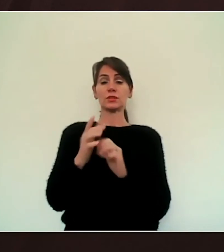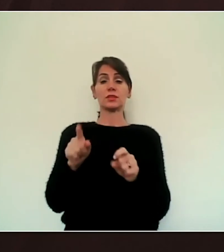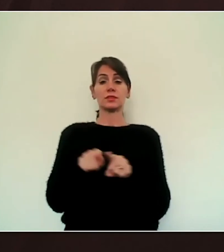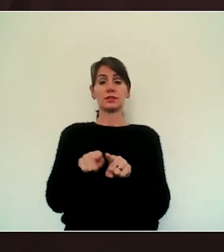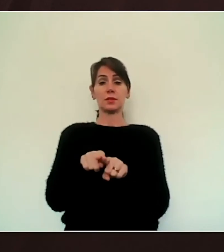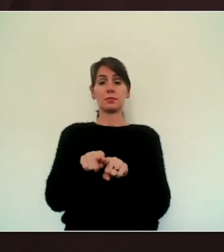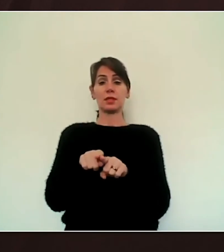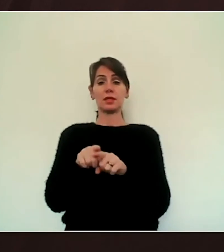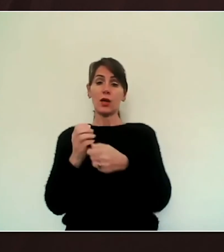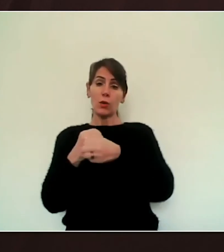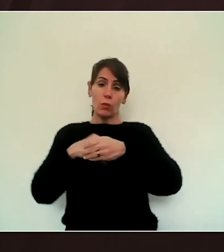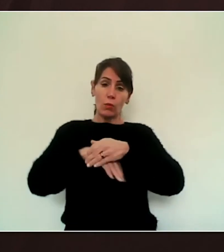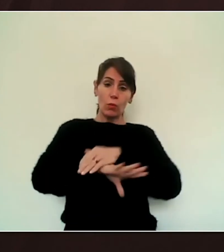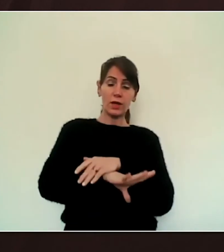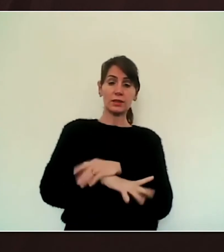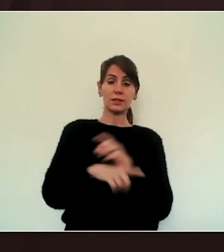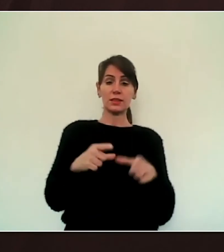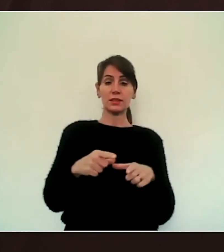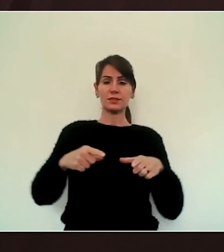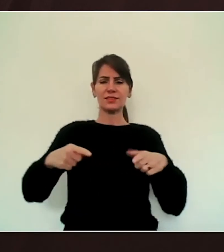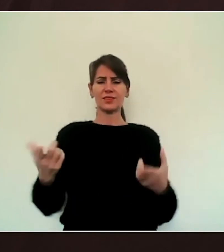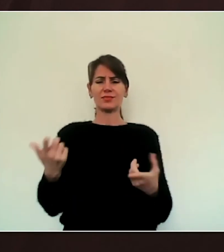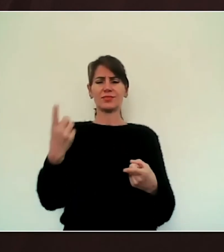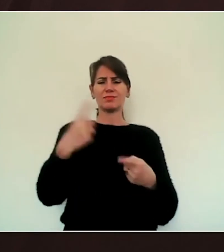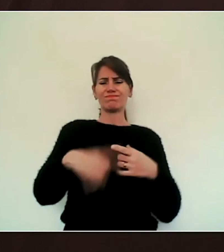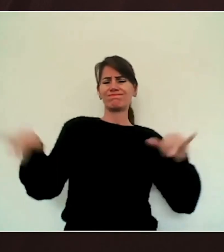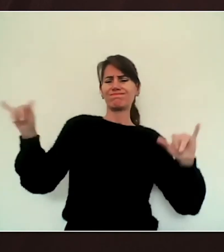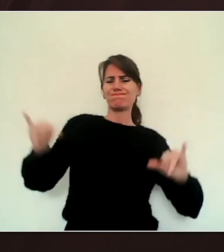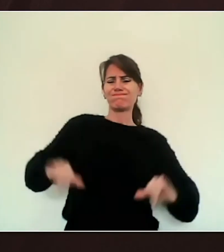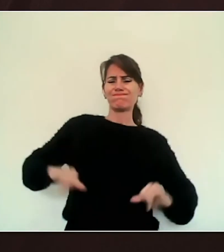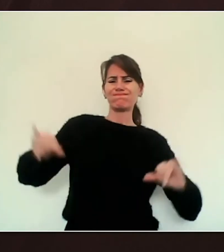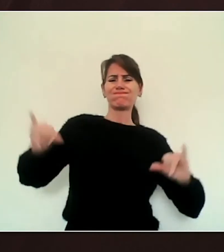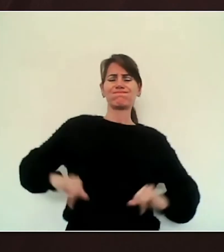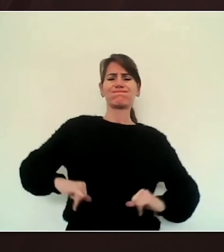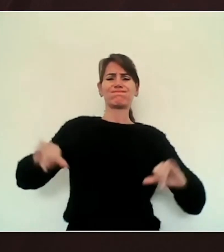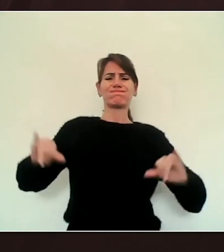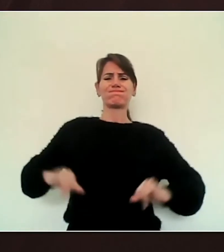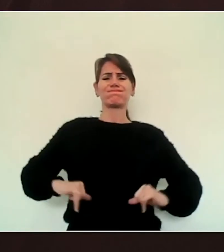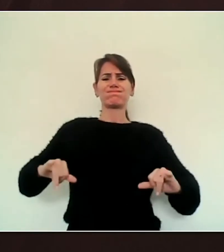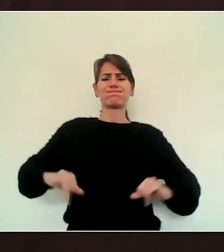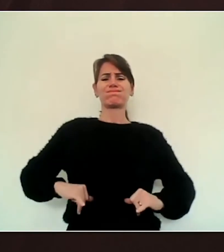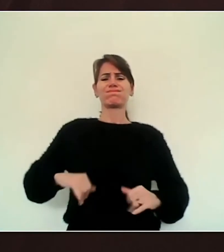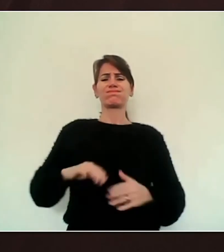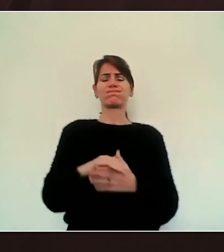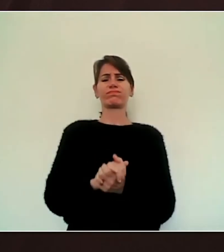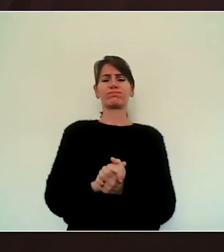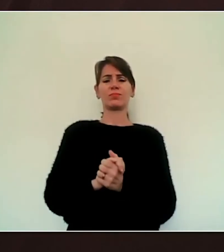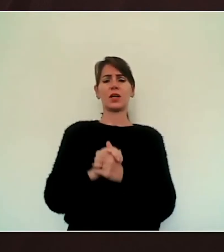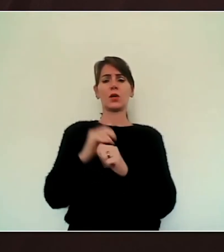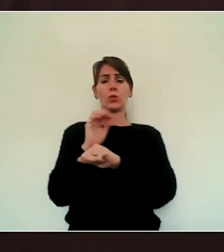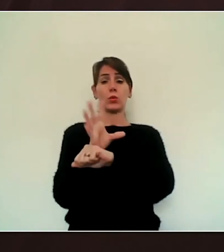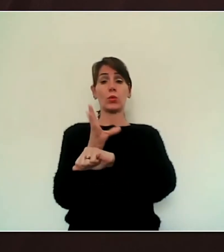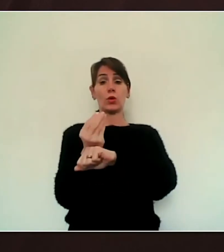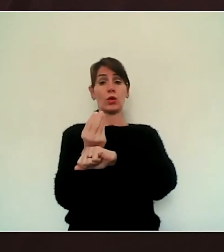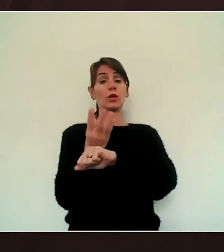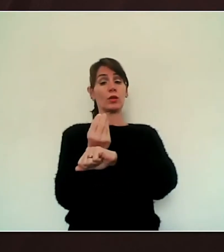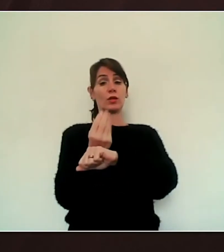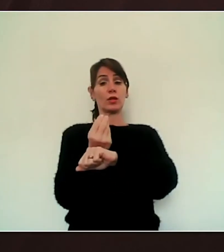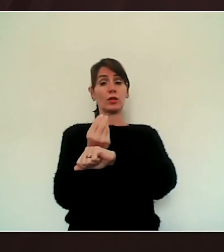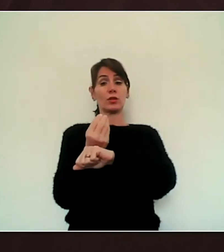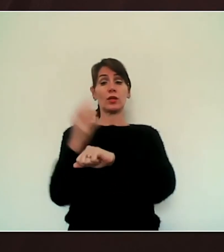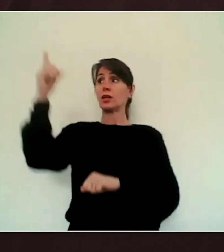que virá assolar o mundo inteiro, tá? Para essa igreja, o Senhor diz: